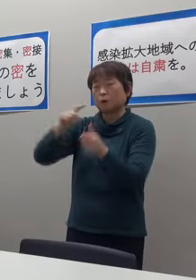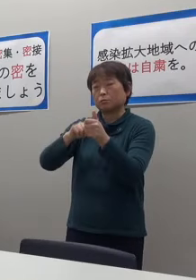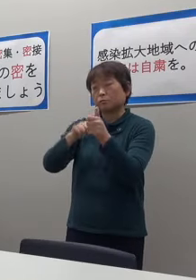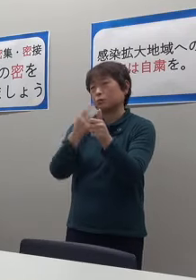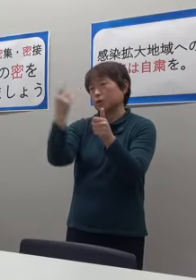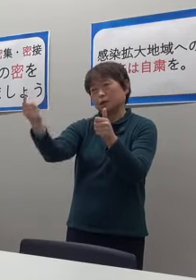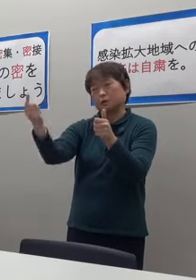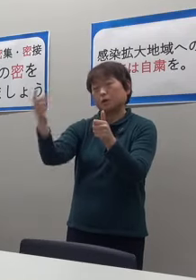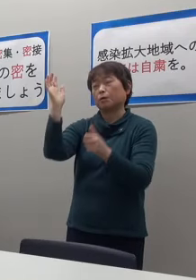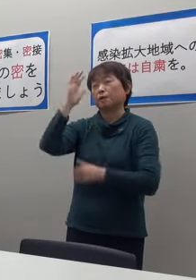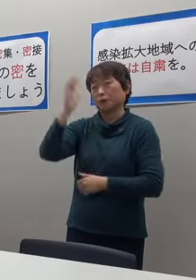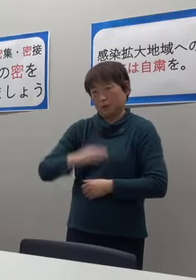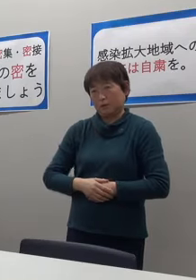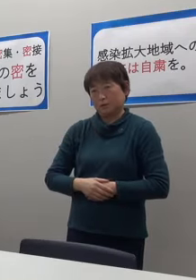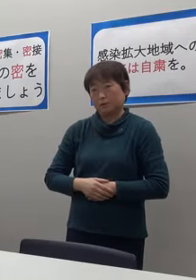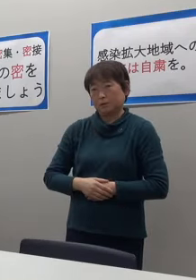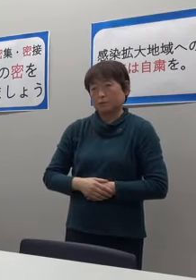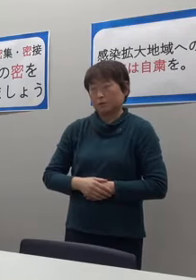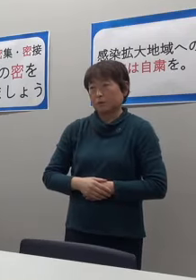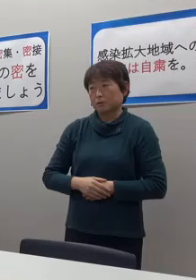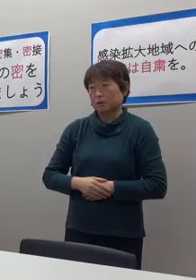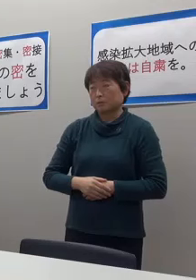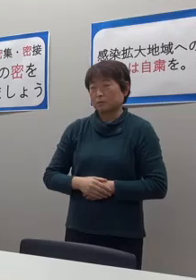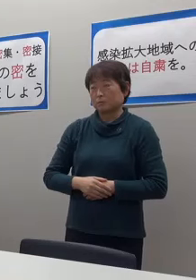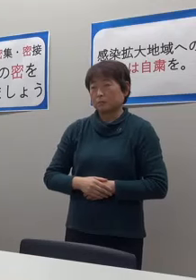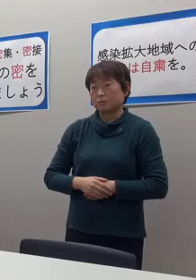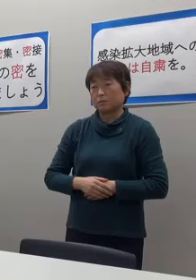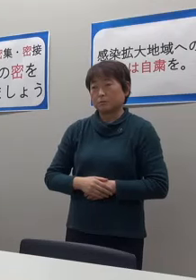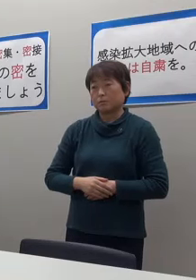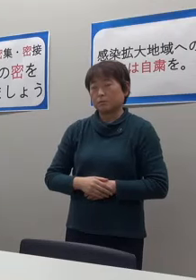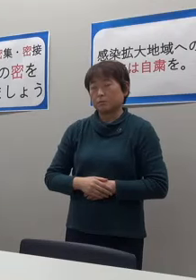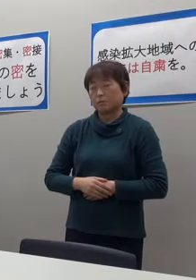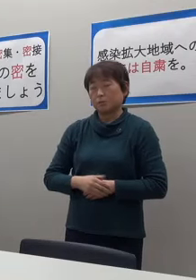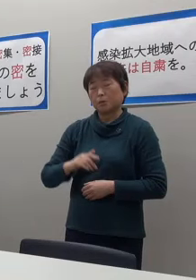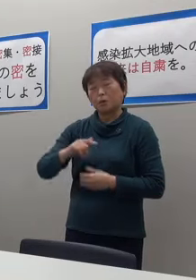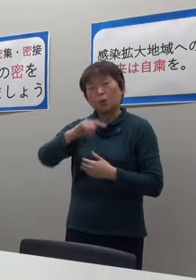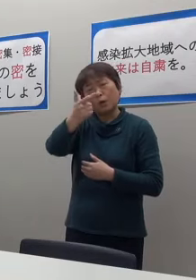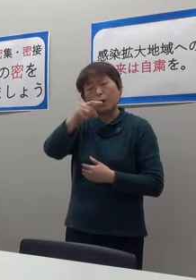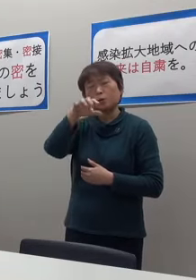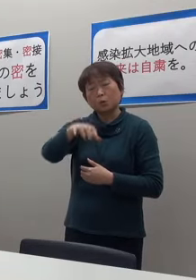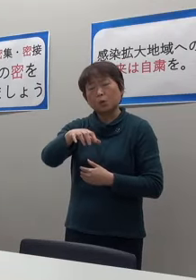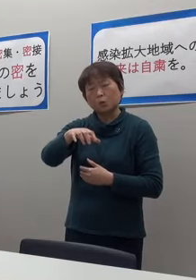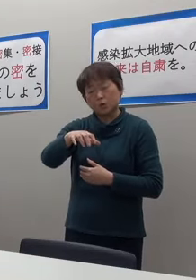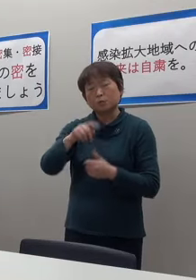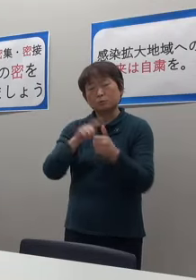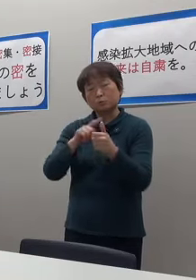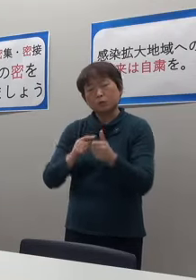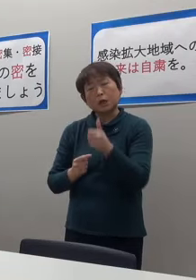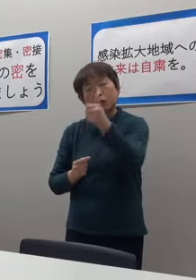方にはですね、行かれてるっていうのは、まあ、今のところはちょっとこう情報としてはないんですけ